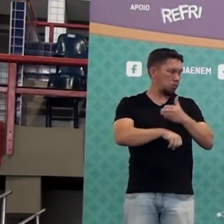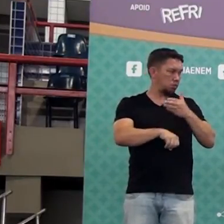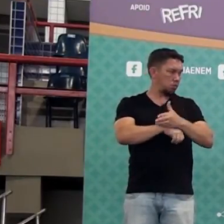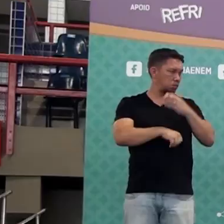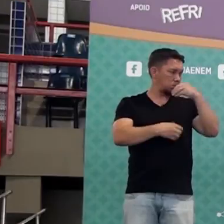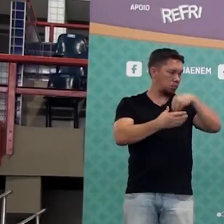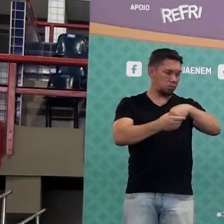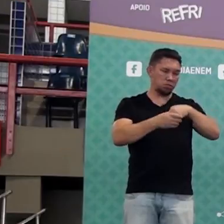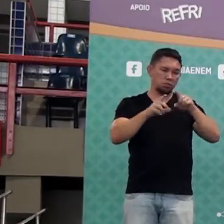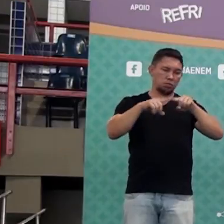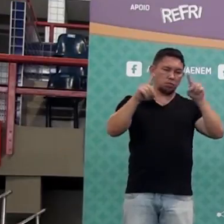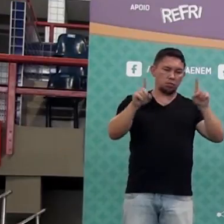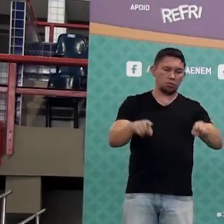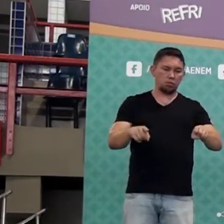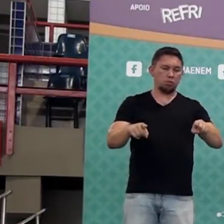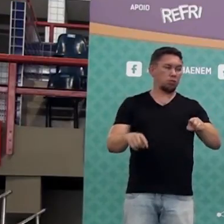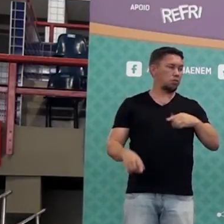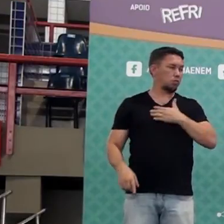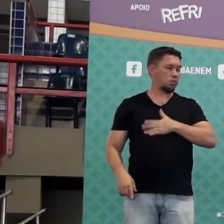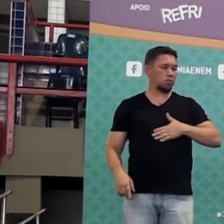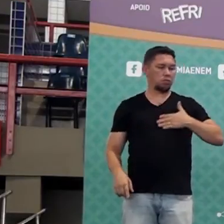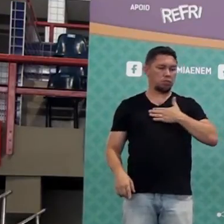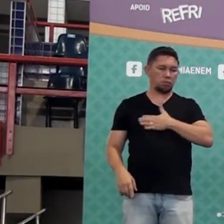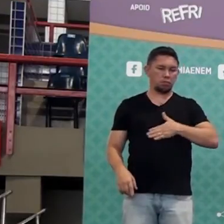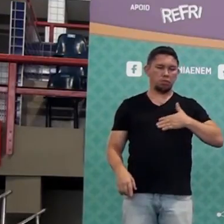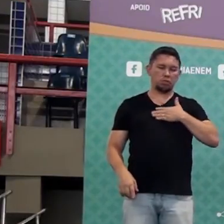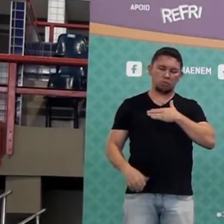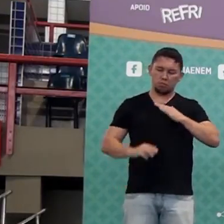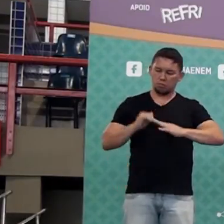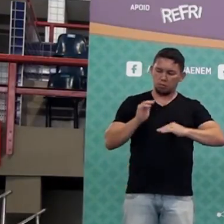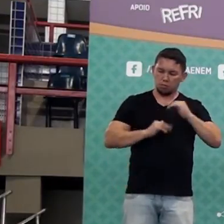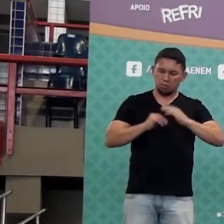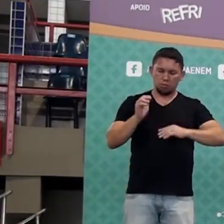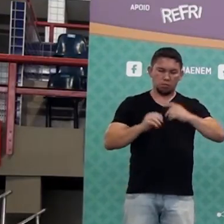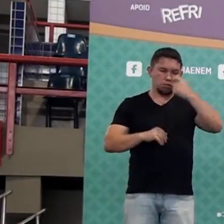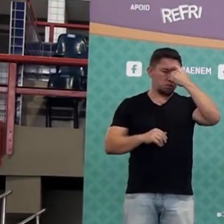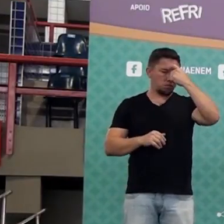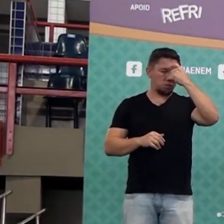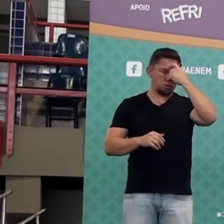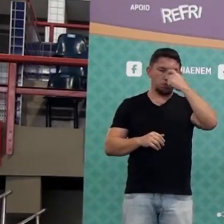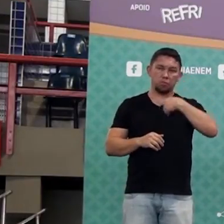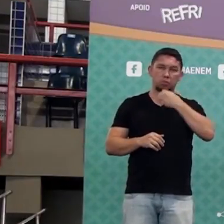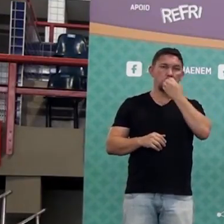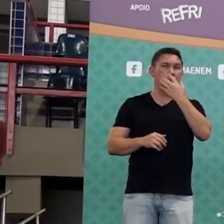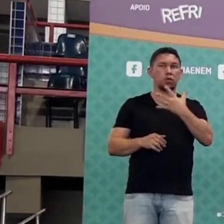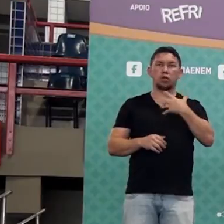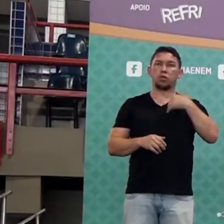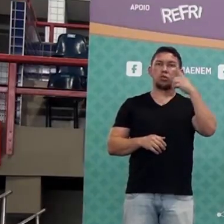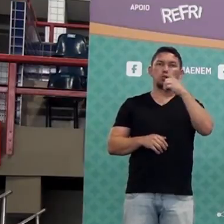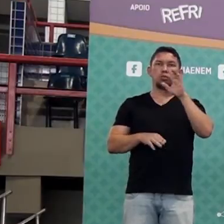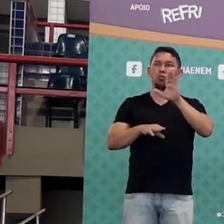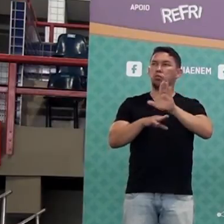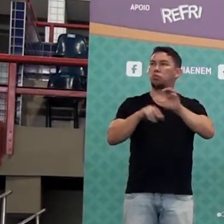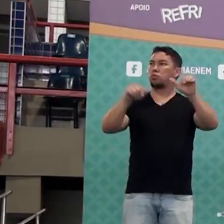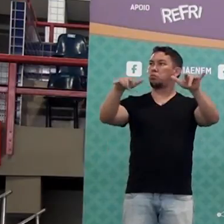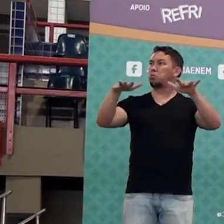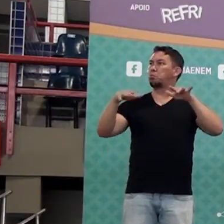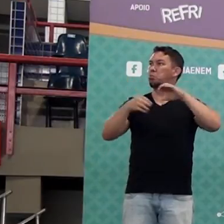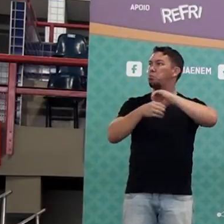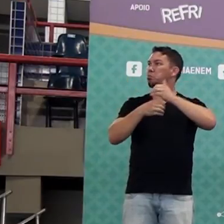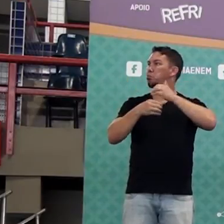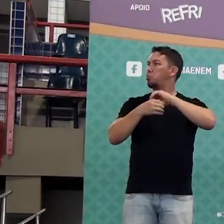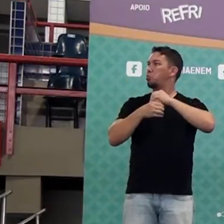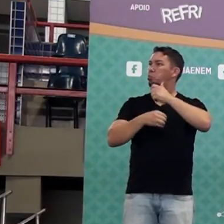projeto com muita alegria, muita disposição. Estou vendo que é um domingo à tarde, mas aqui o ginásio tem